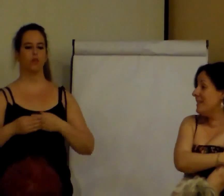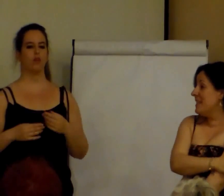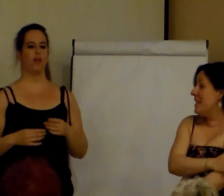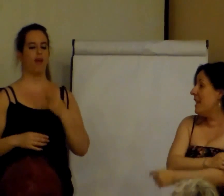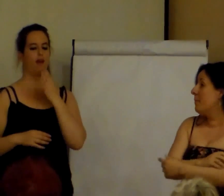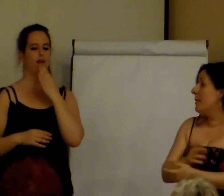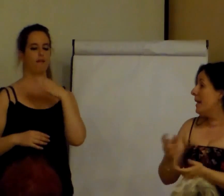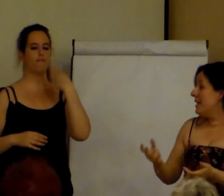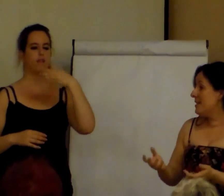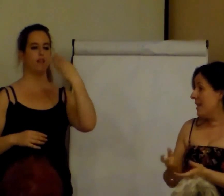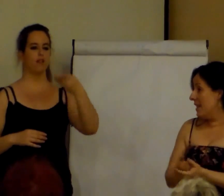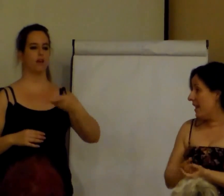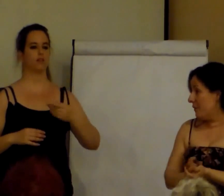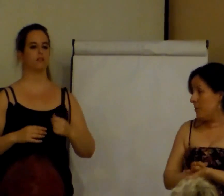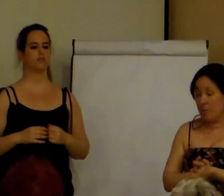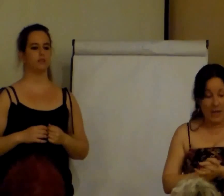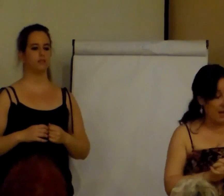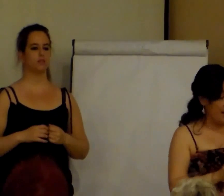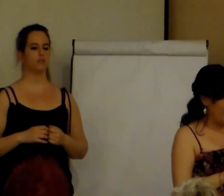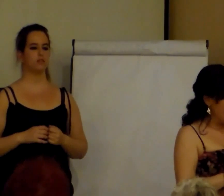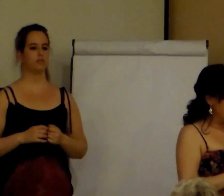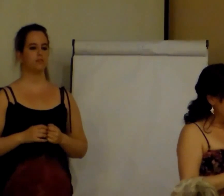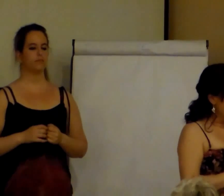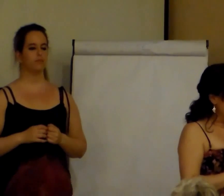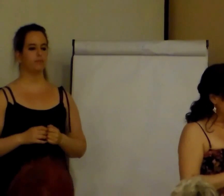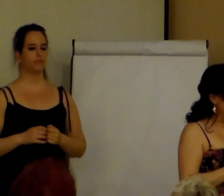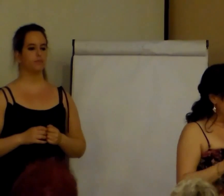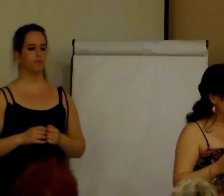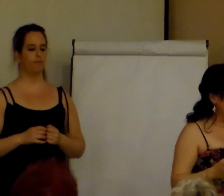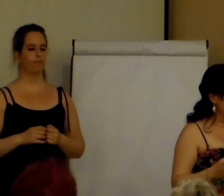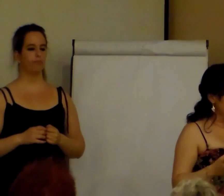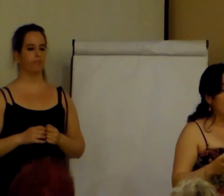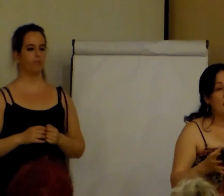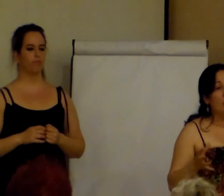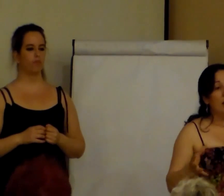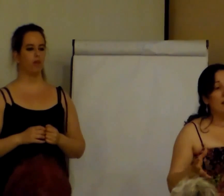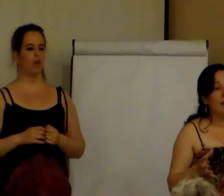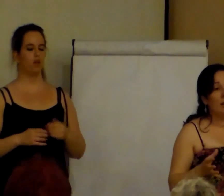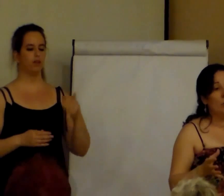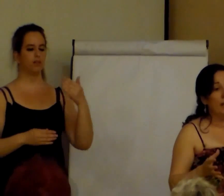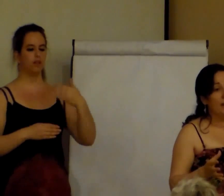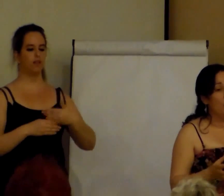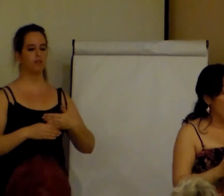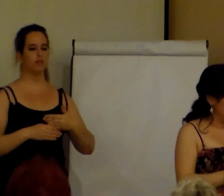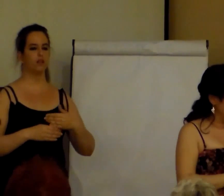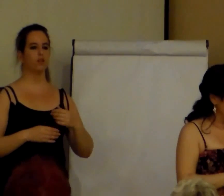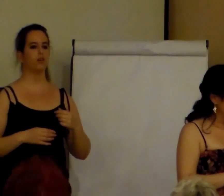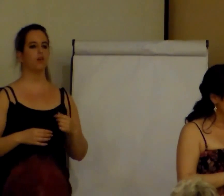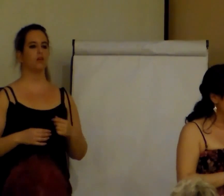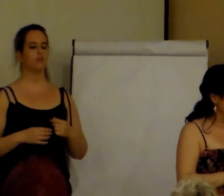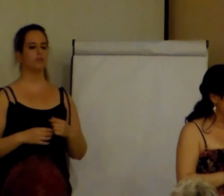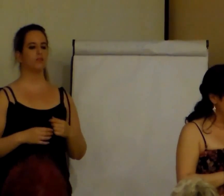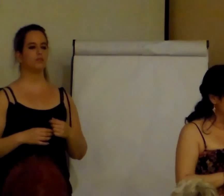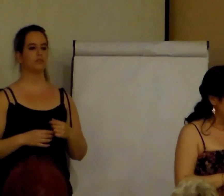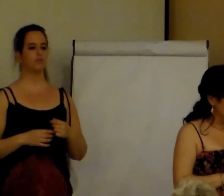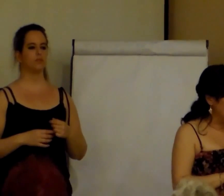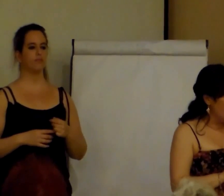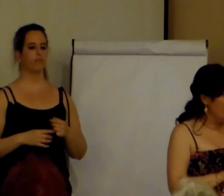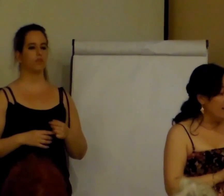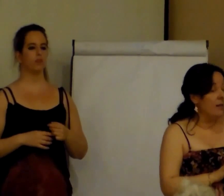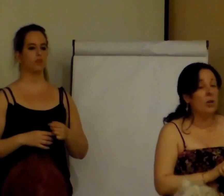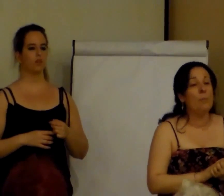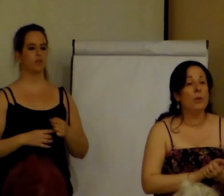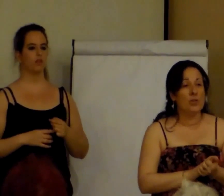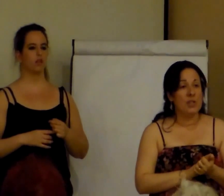poco frecuentes y la prevalencia de la fibromialgia. Lo que está establecido en la literatura hasta el momento es una